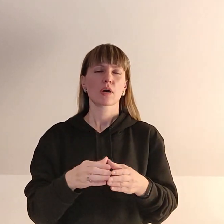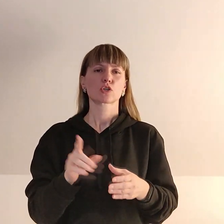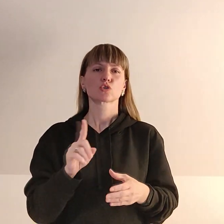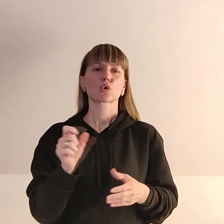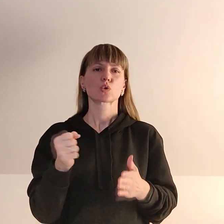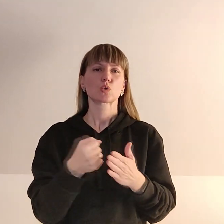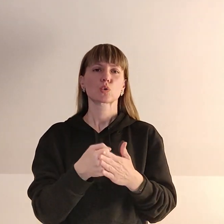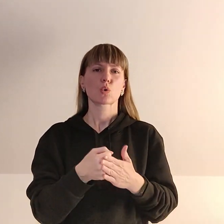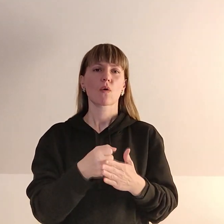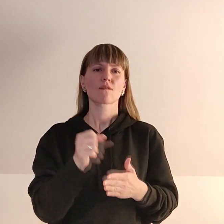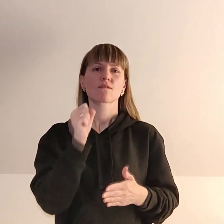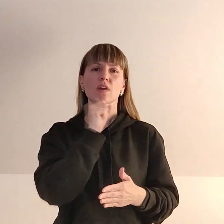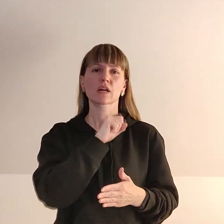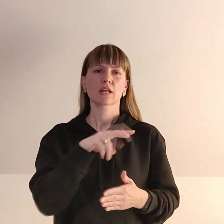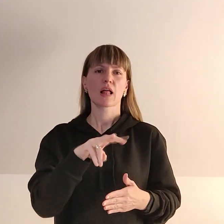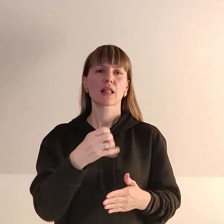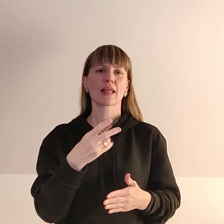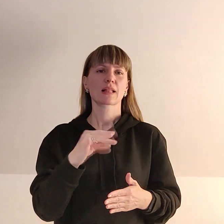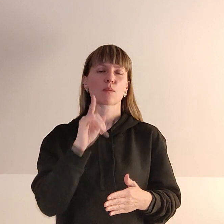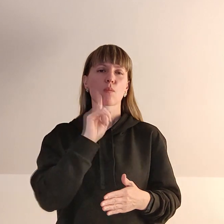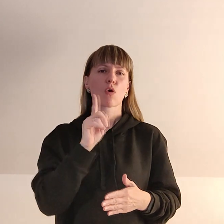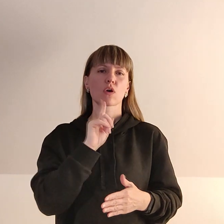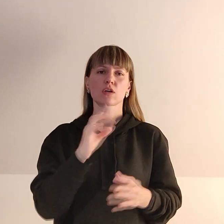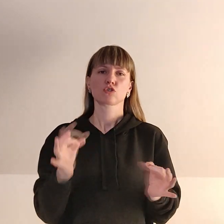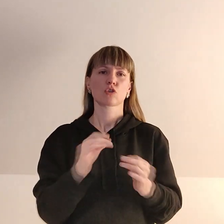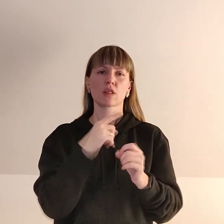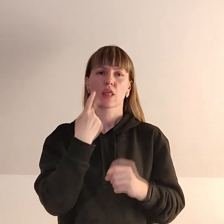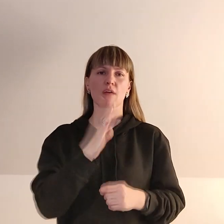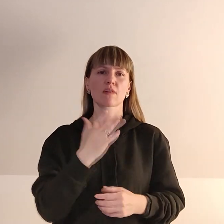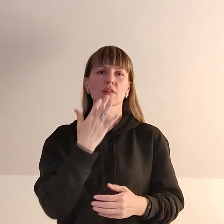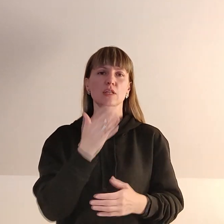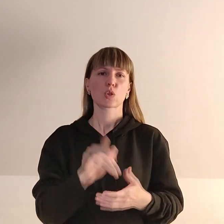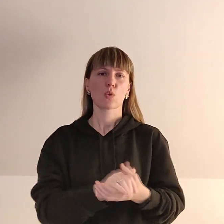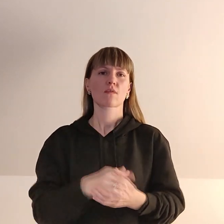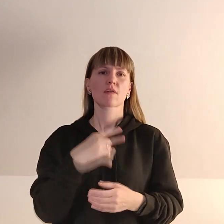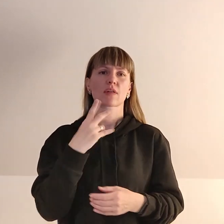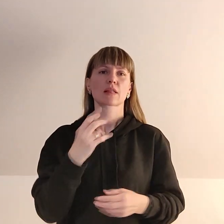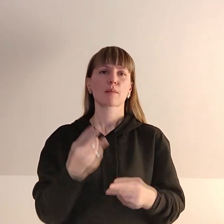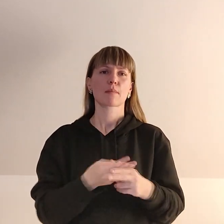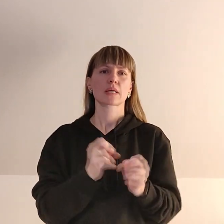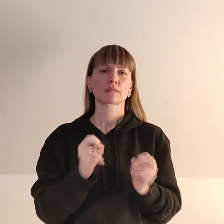не коментують. В національних товариствах також, посилаючись на безпеку пані Лейли.